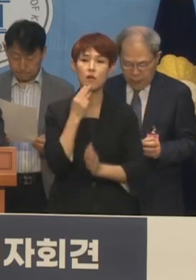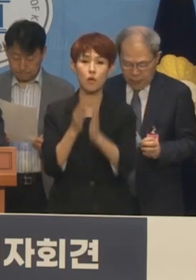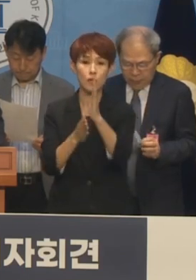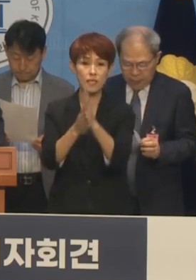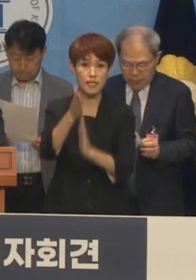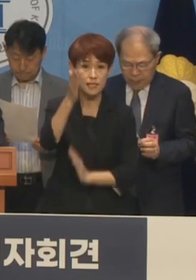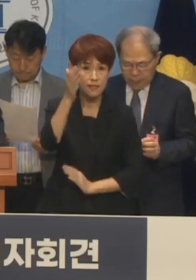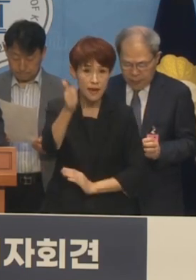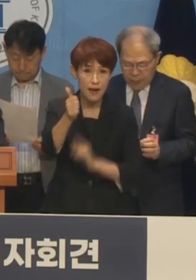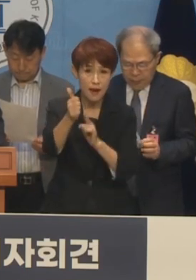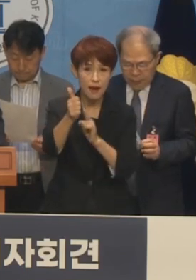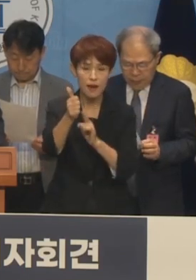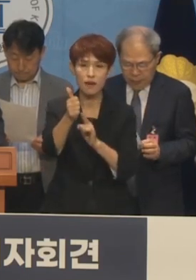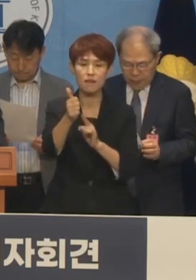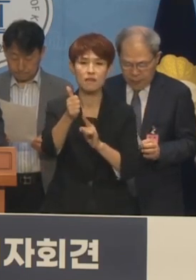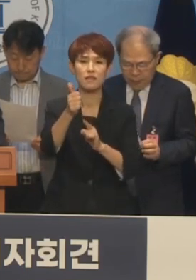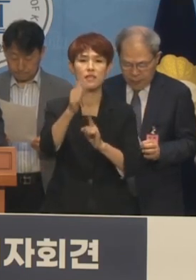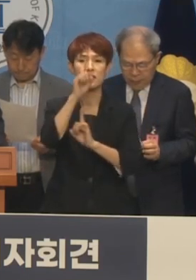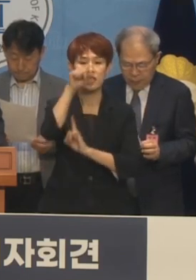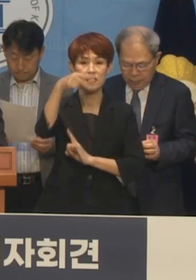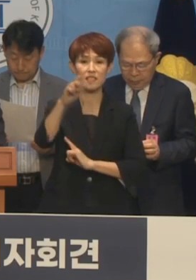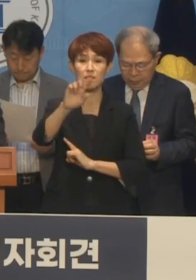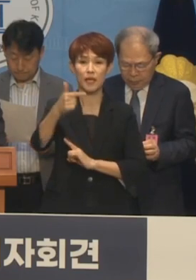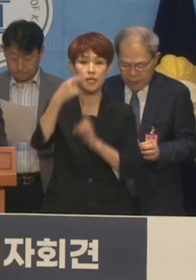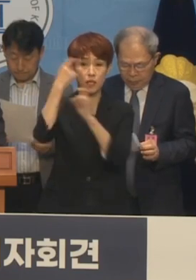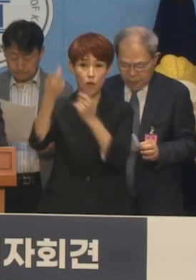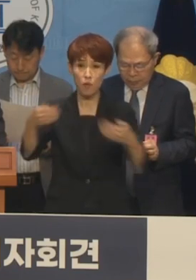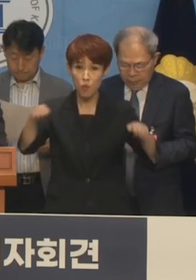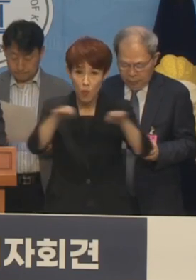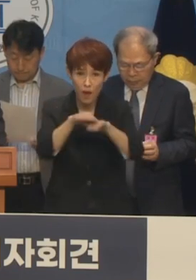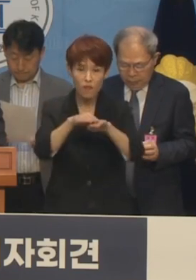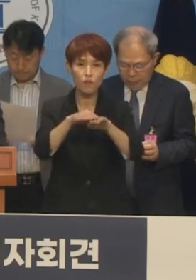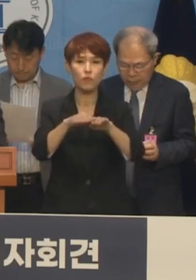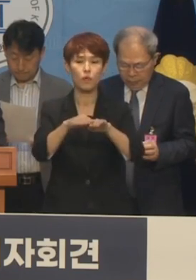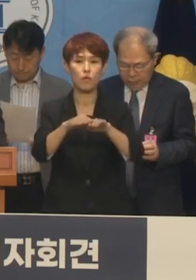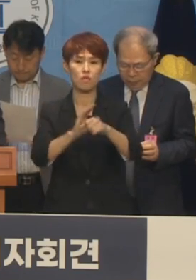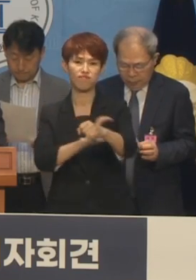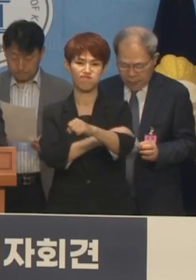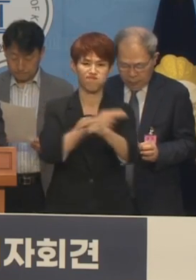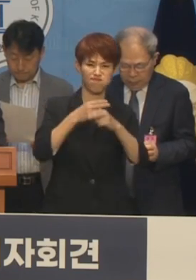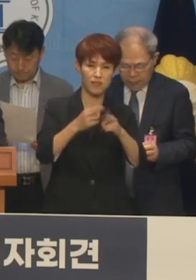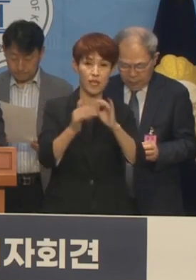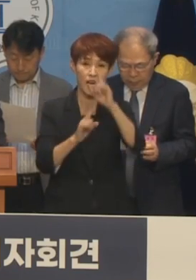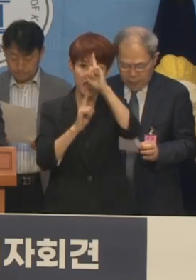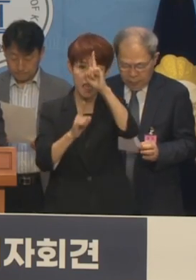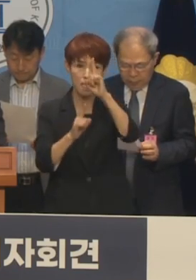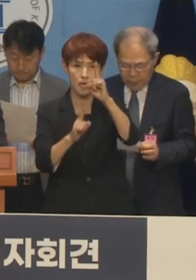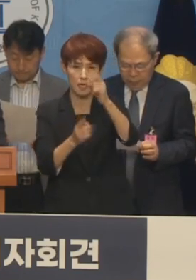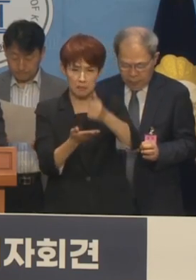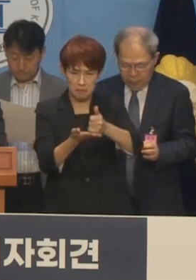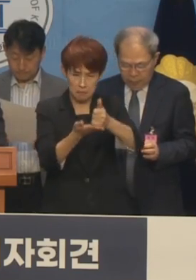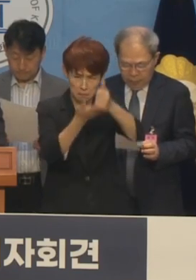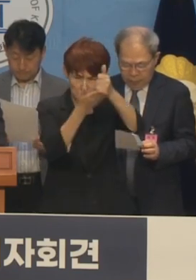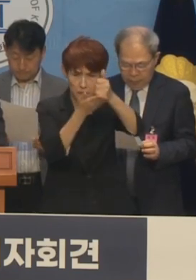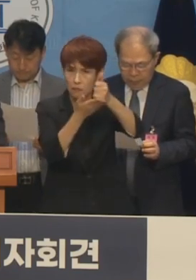서울시장은 더 이상 이승만 기념관은 물론 독재자 이승만에 대한 그 어떤 우상화와 미화 작업에서